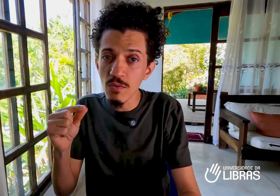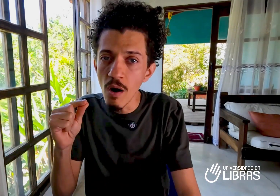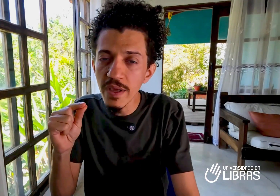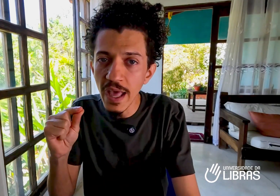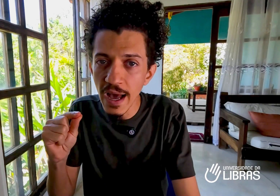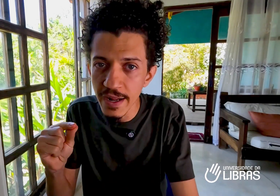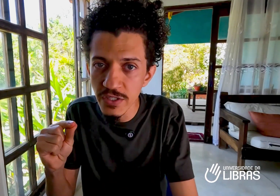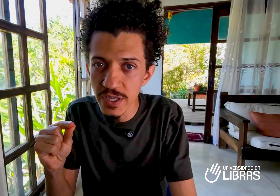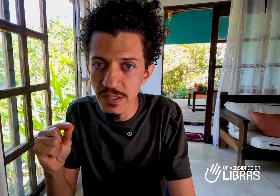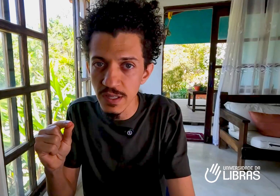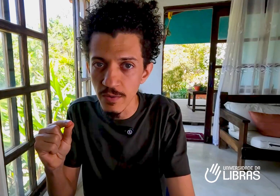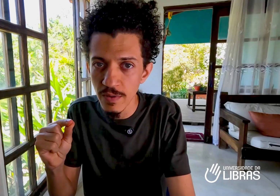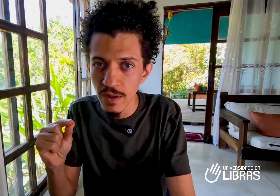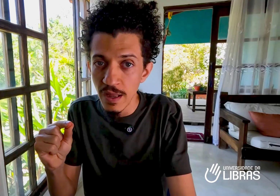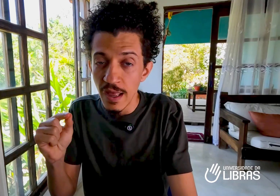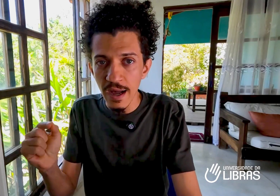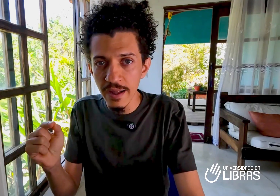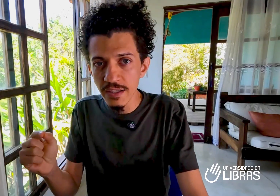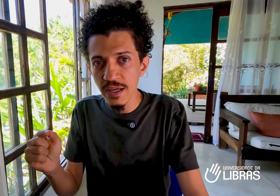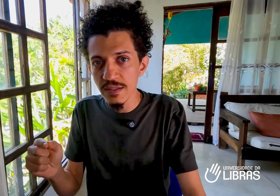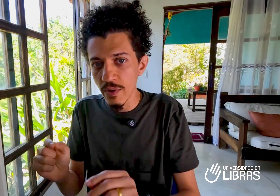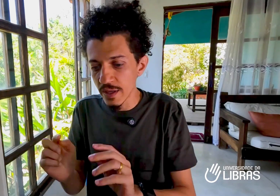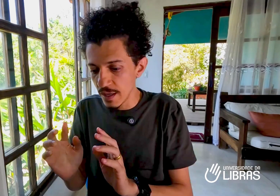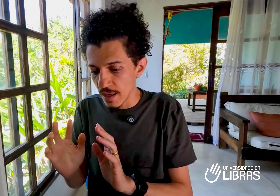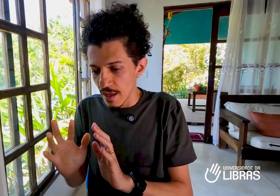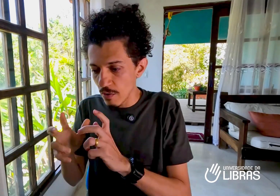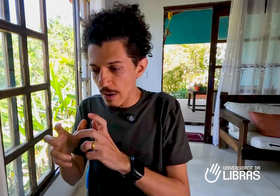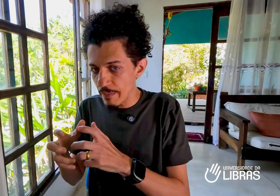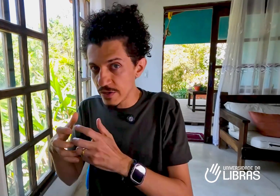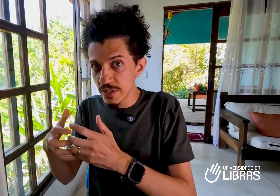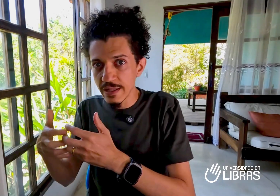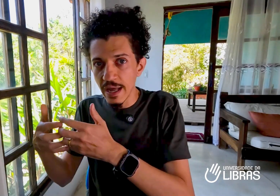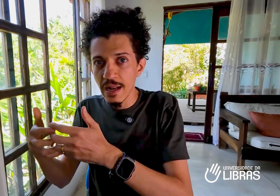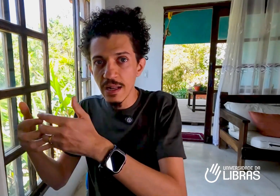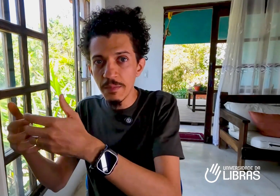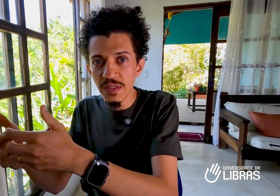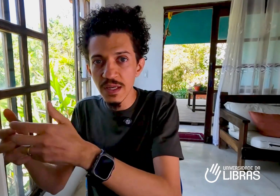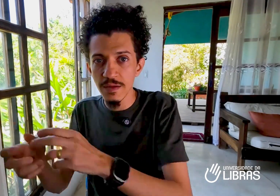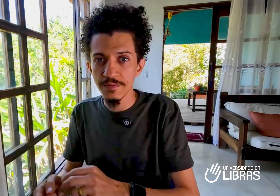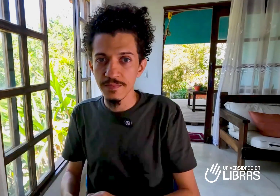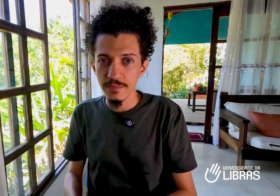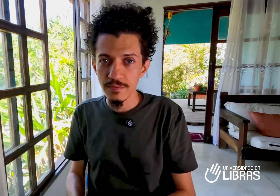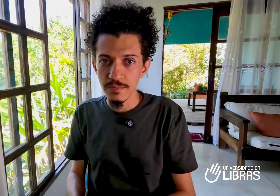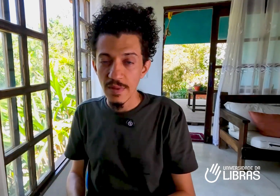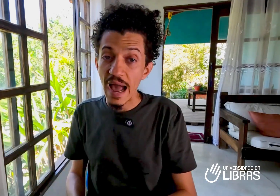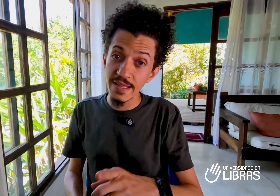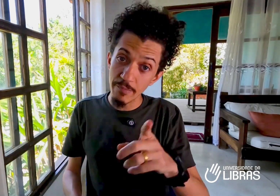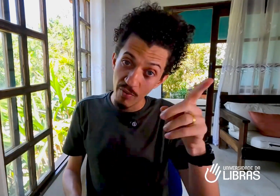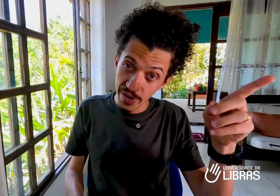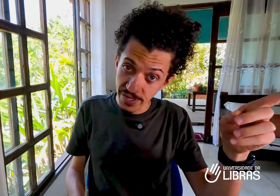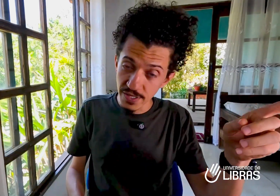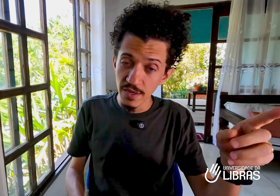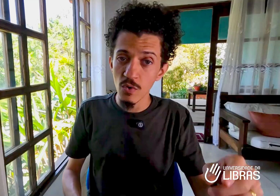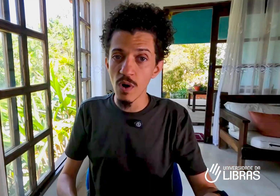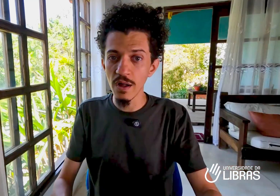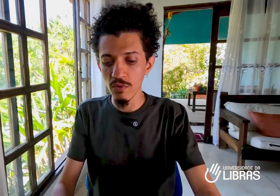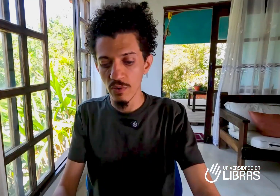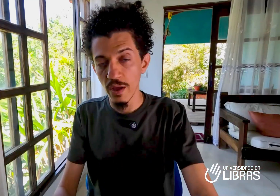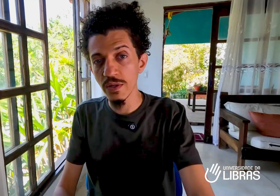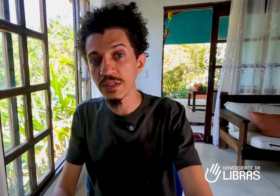que é a grande questão? A grande questão é que eu aprendi a nadar ali na piscina. Aí depois, quando eu